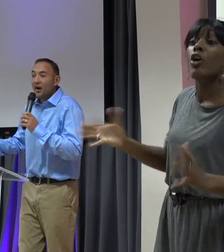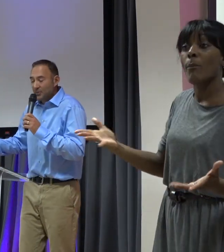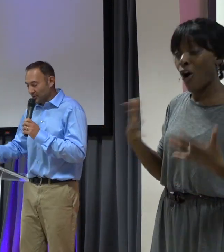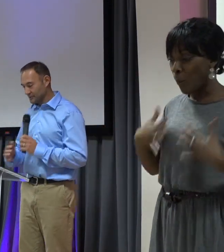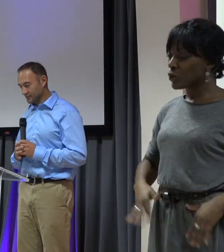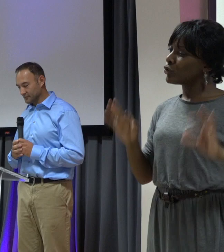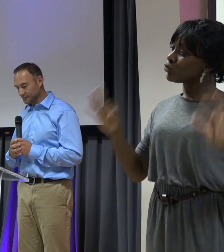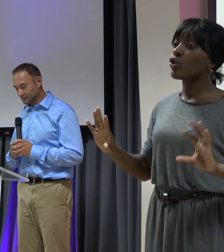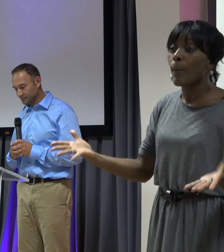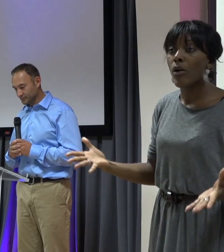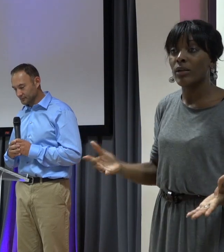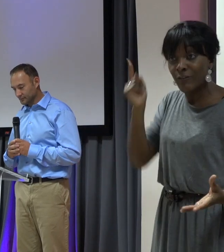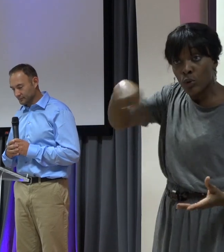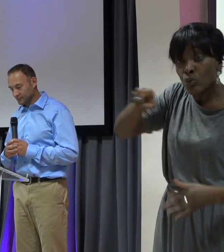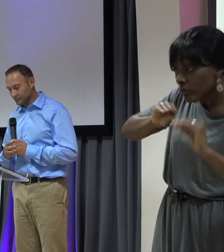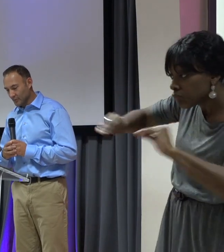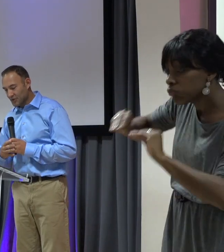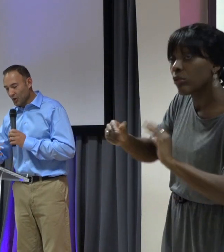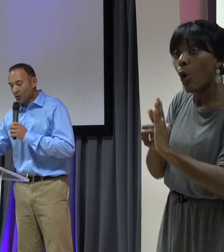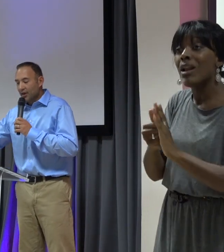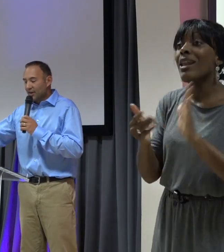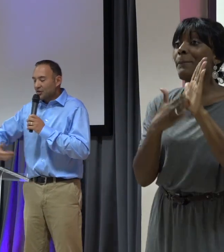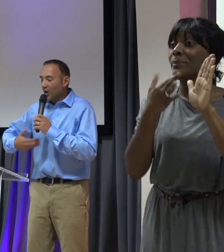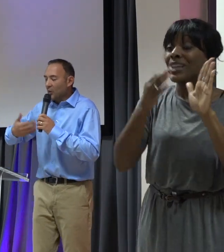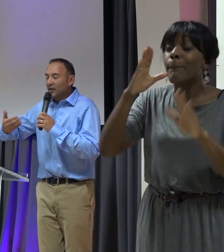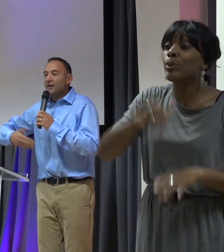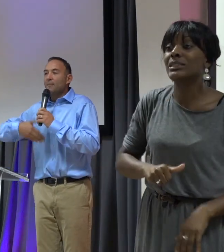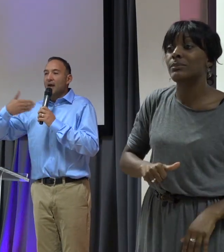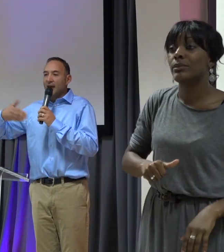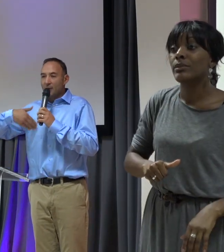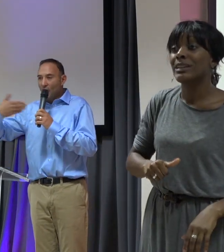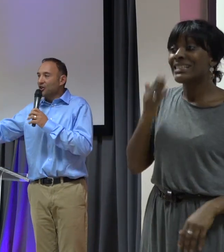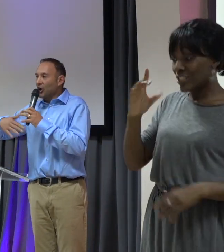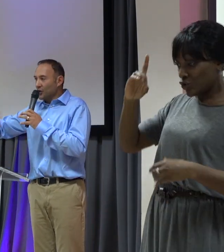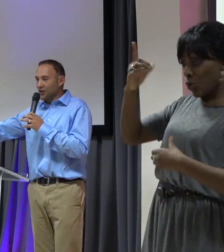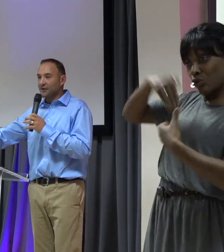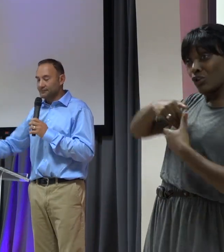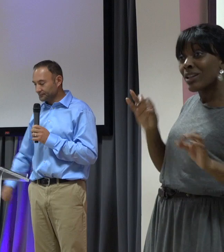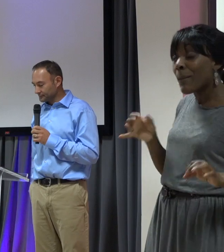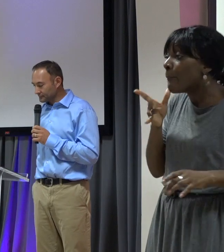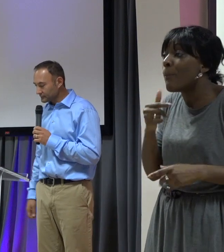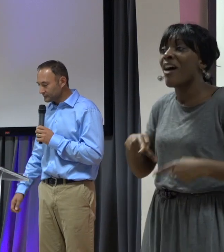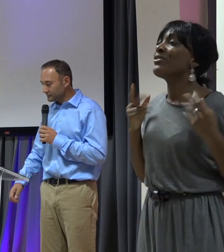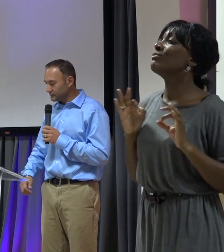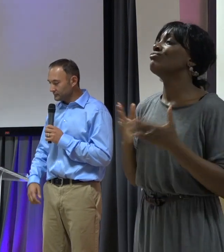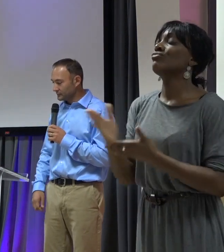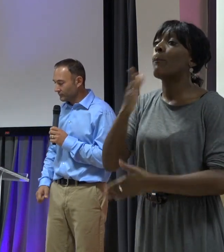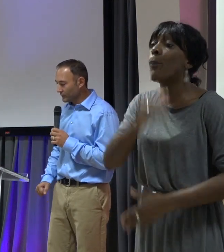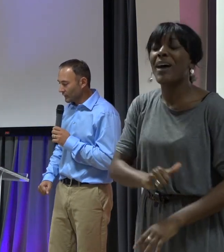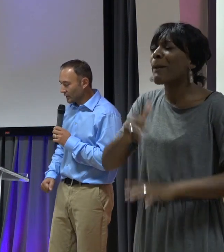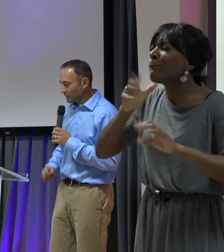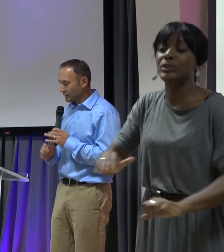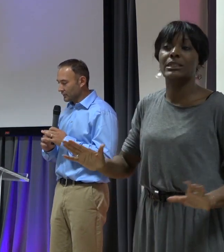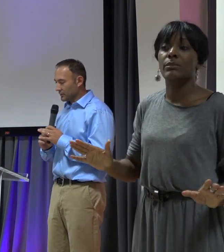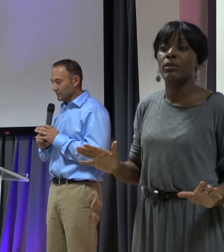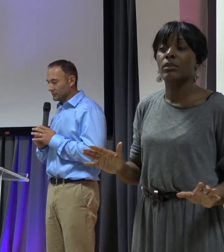is impossible. La Bible dit que c'est impossible. So this is why we live in an emerging culture Et voilà pourquoi on vit dans une